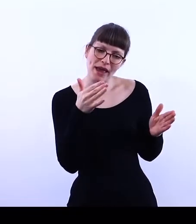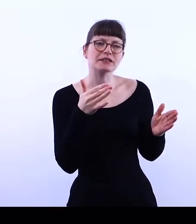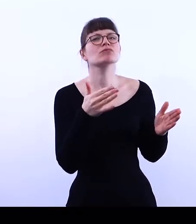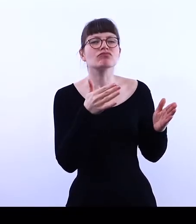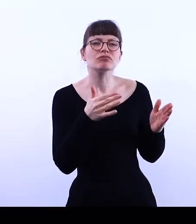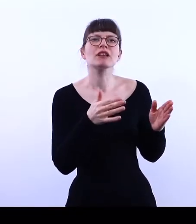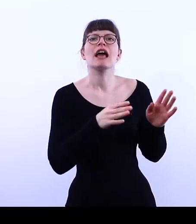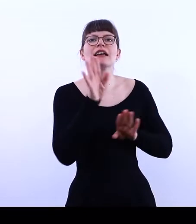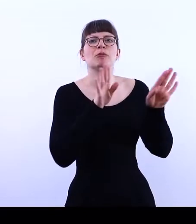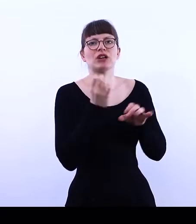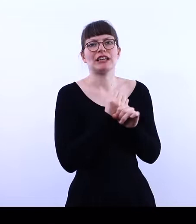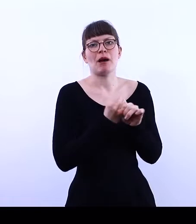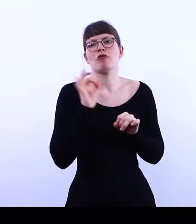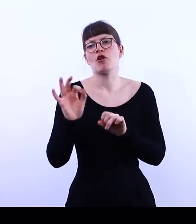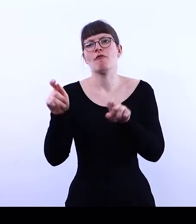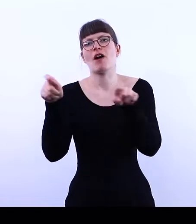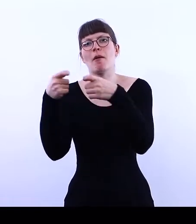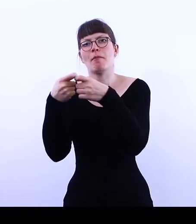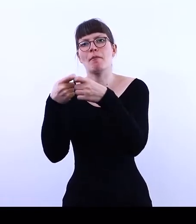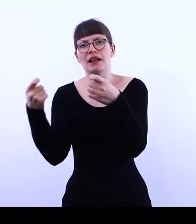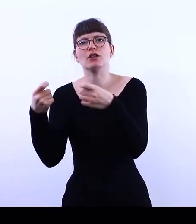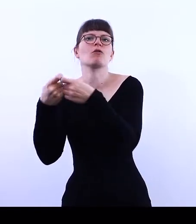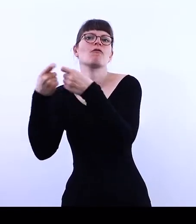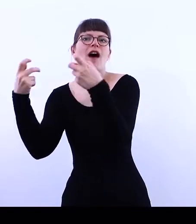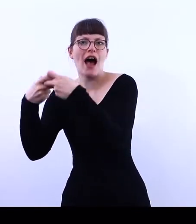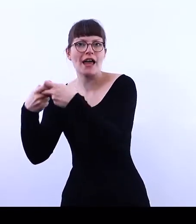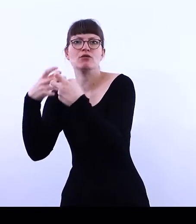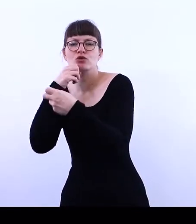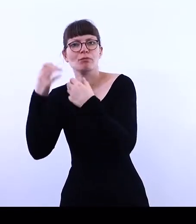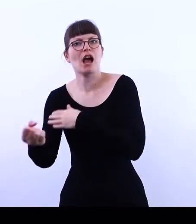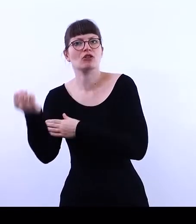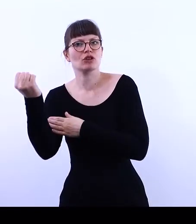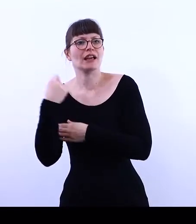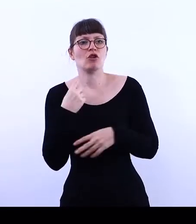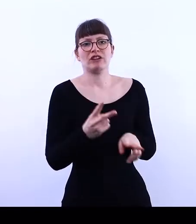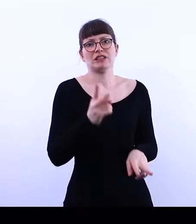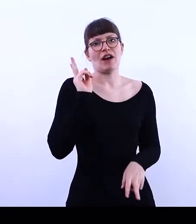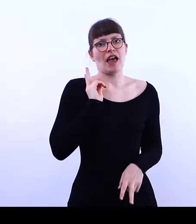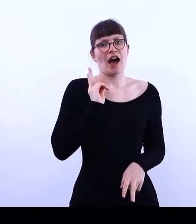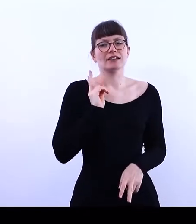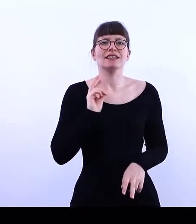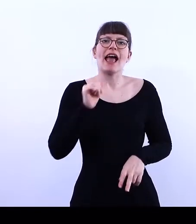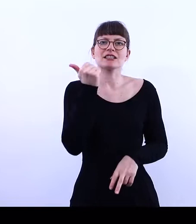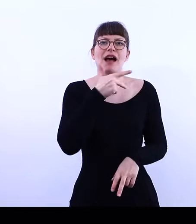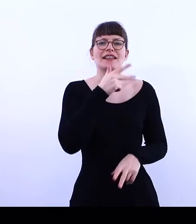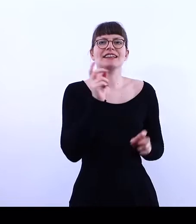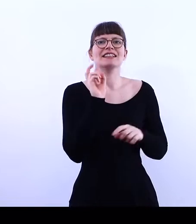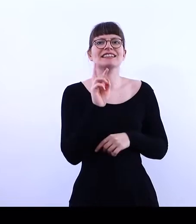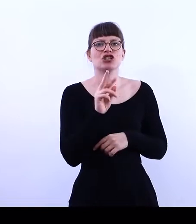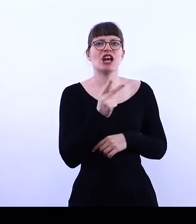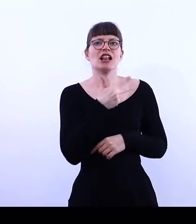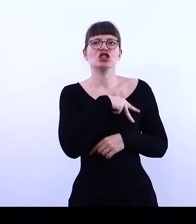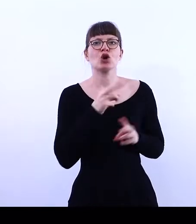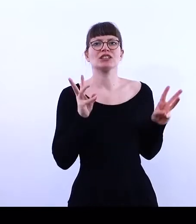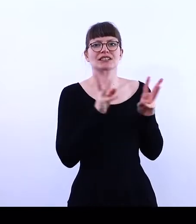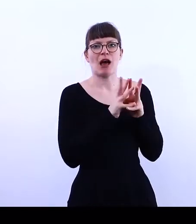Vereinen und Verbänden, den wir besonders stärken wollen. Ich war vor zwei Jahren beim ersten Digital Social Summit und da, nicht nur da,